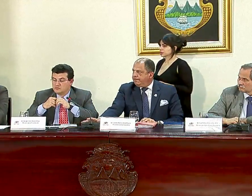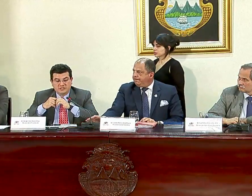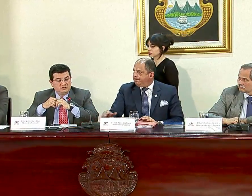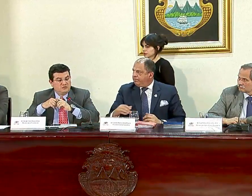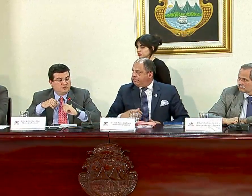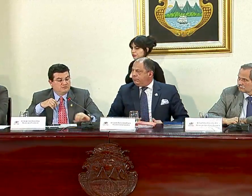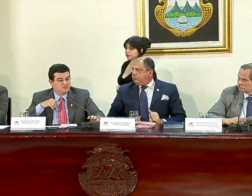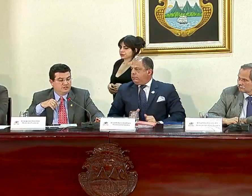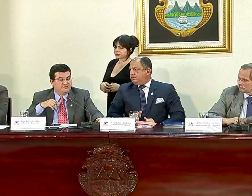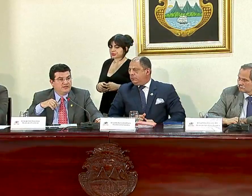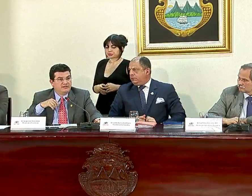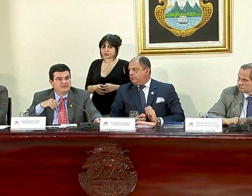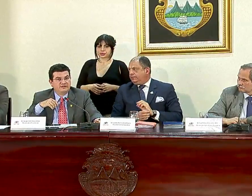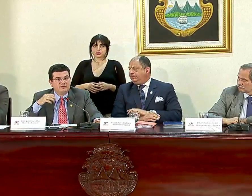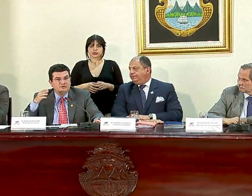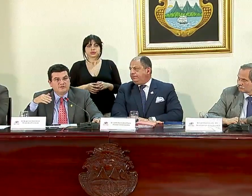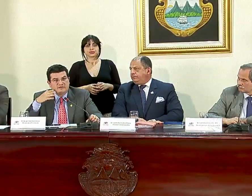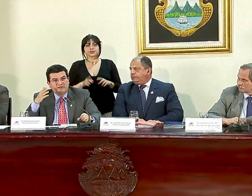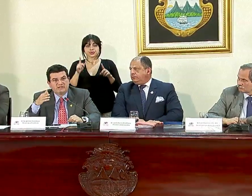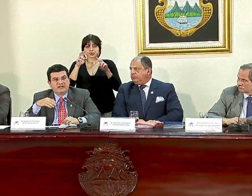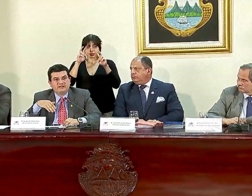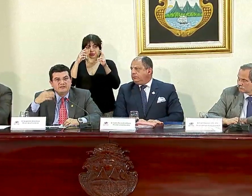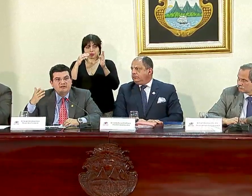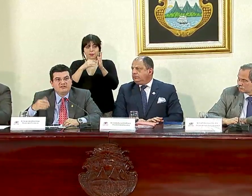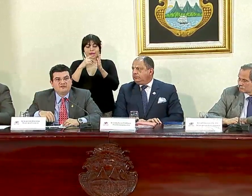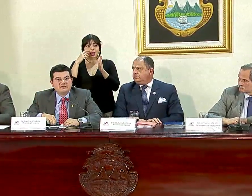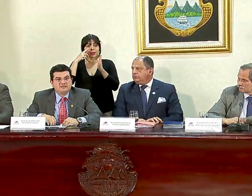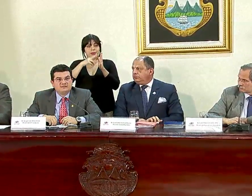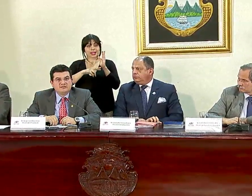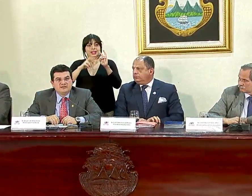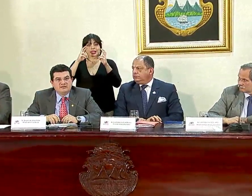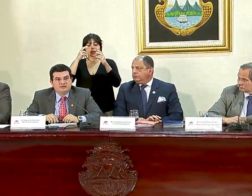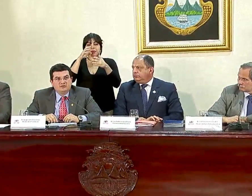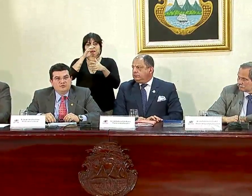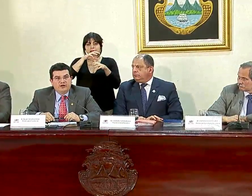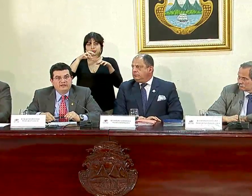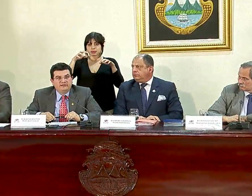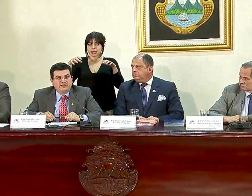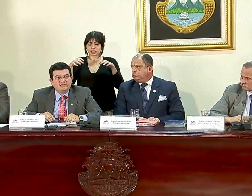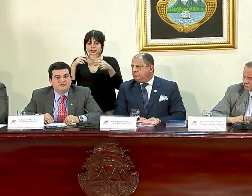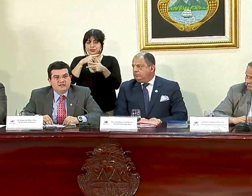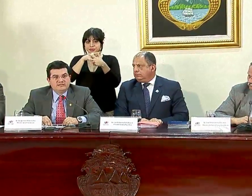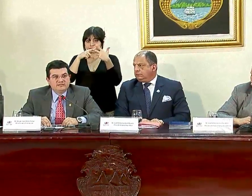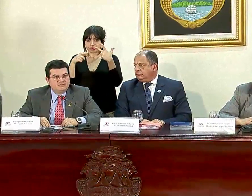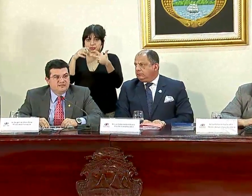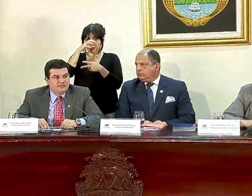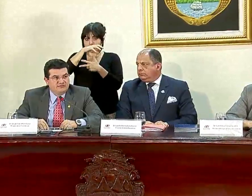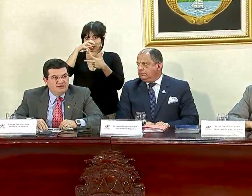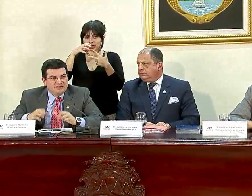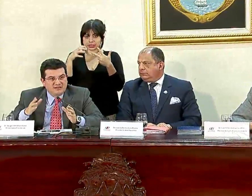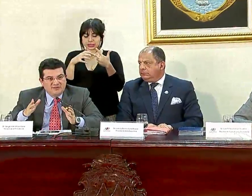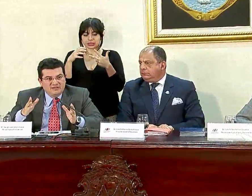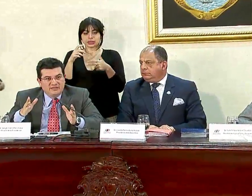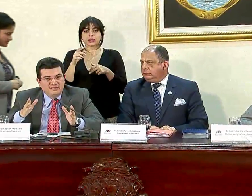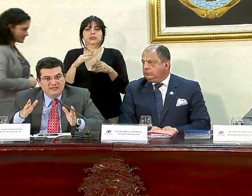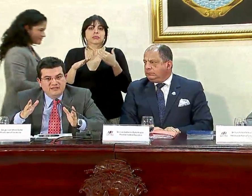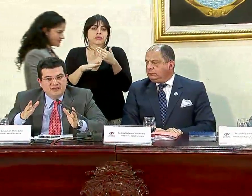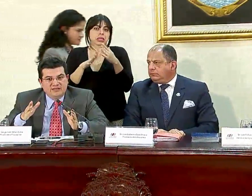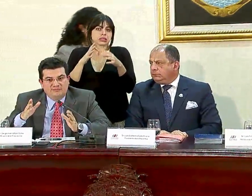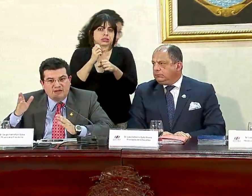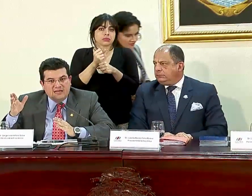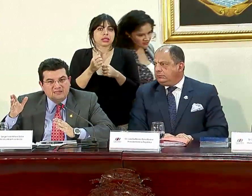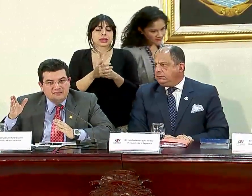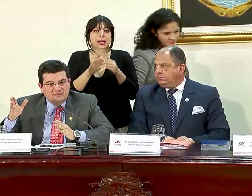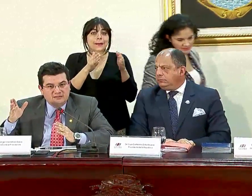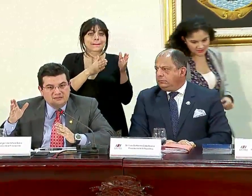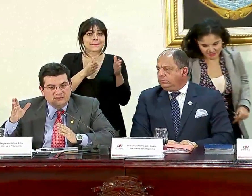emergencia. Sí, no, es un tema de nuevo, para reiterar el tema de las fases. Como hay 3 fases y básicamente